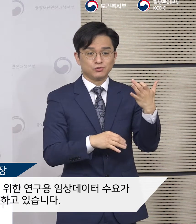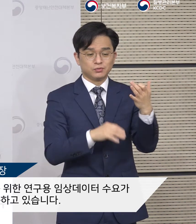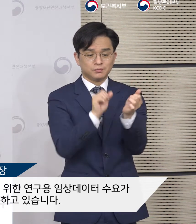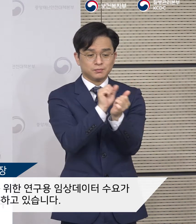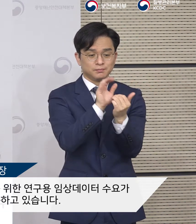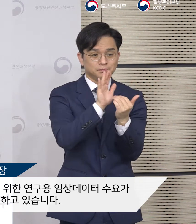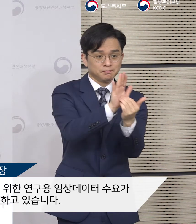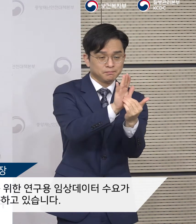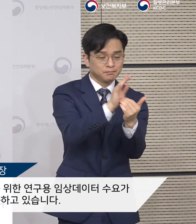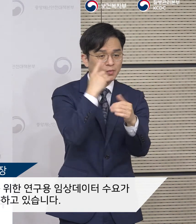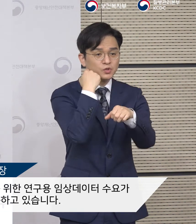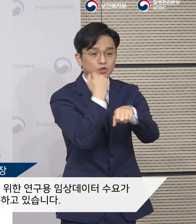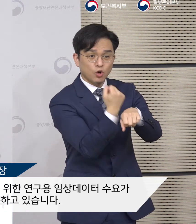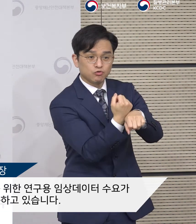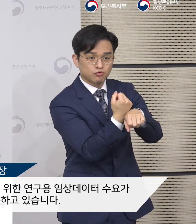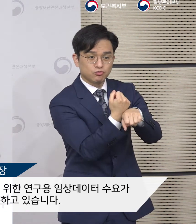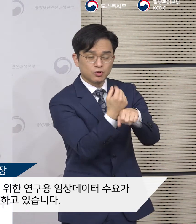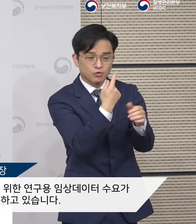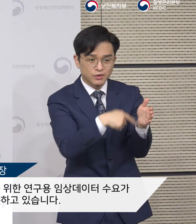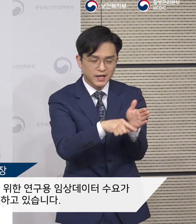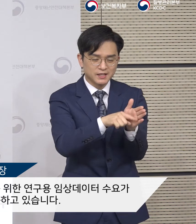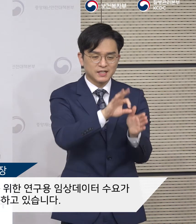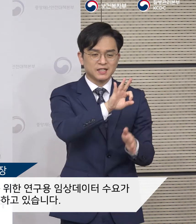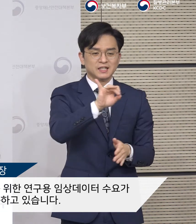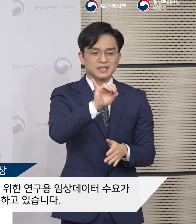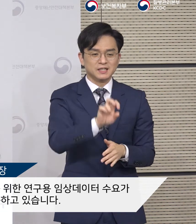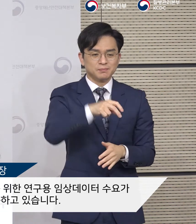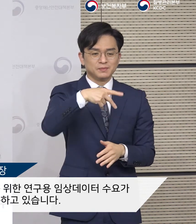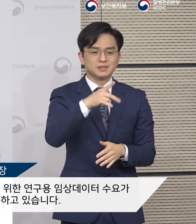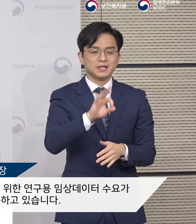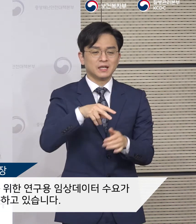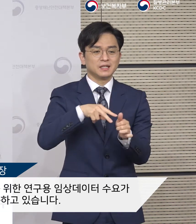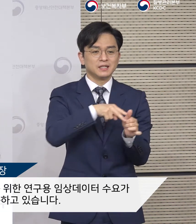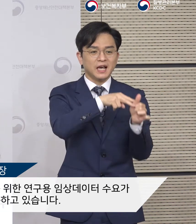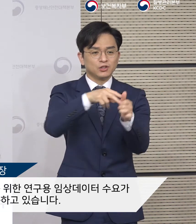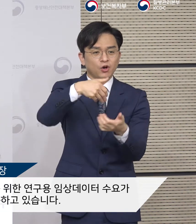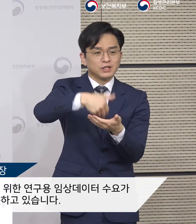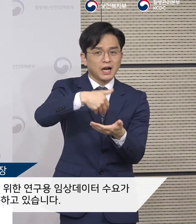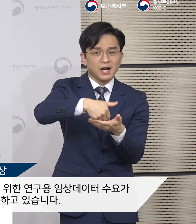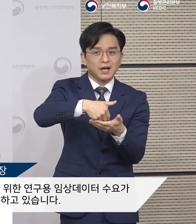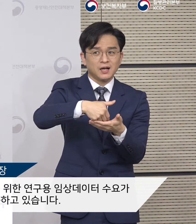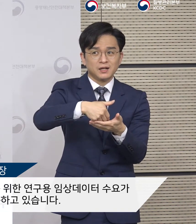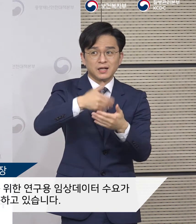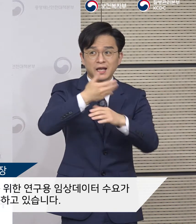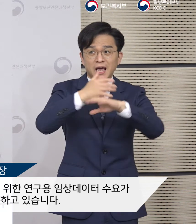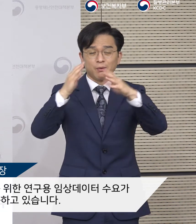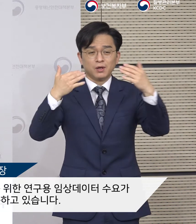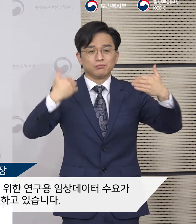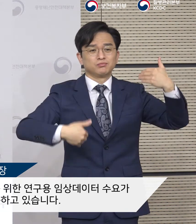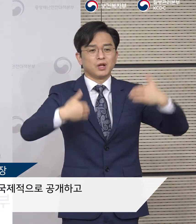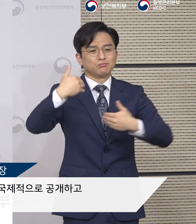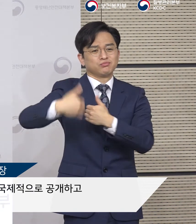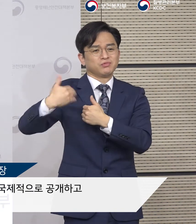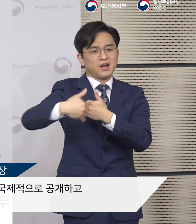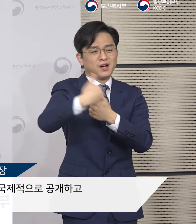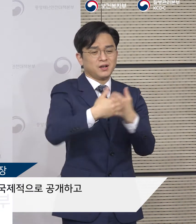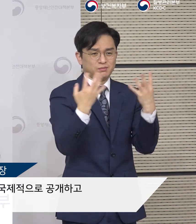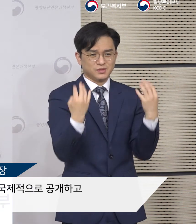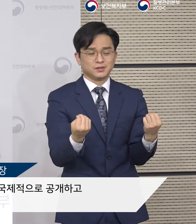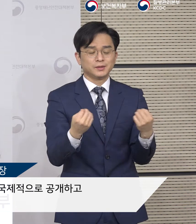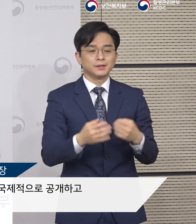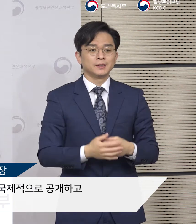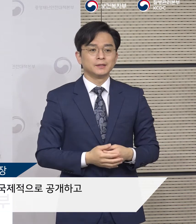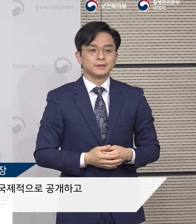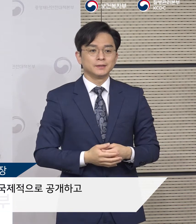및 평가를 위한 연구용 임상 데이터 수요가 주요국 정부, 연구기관, 학계 등으로부터 급증하고 있습니다.